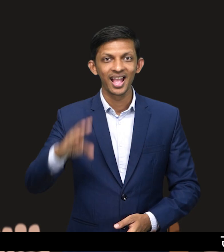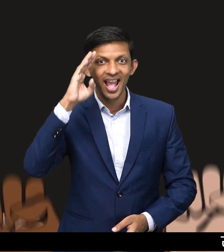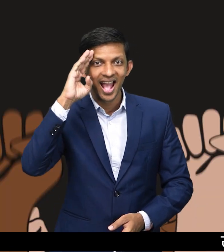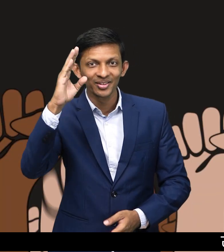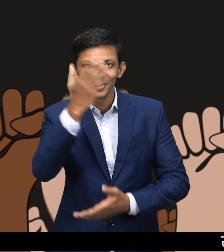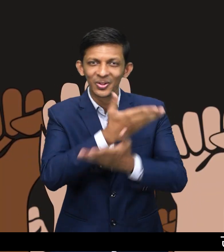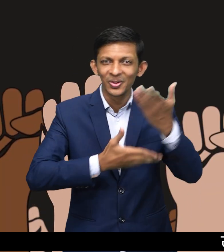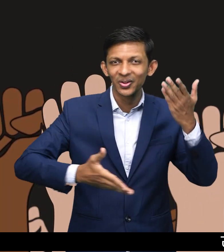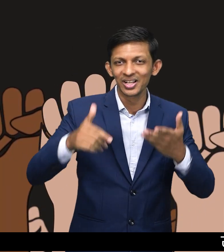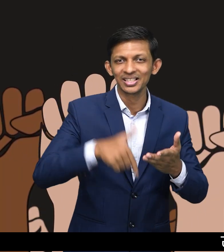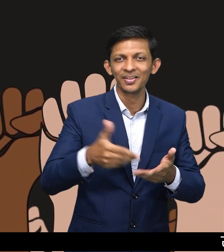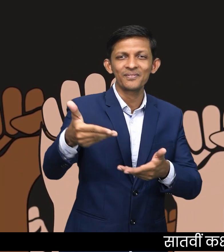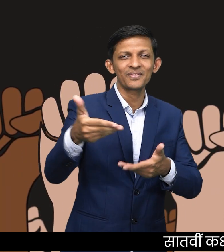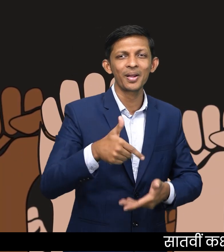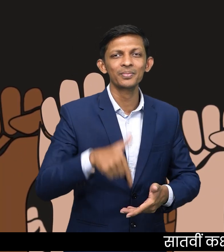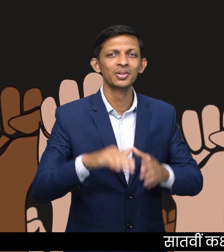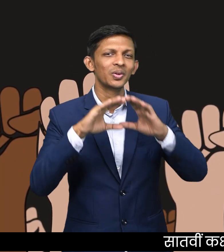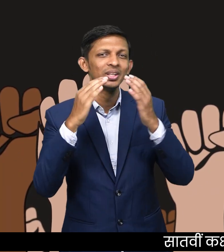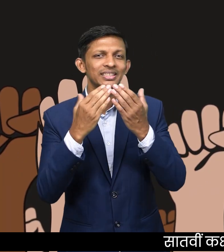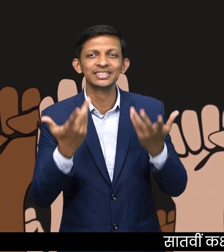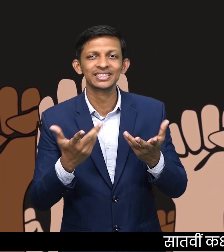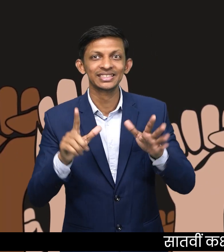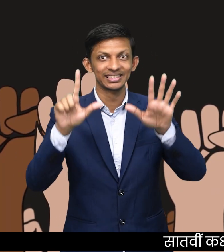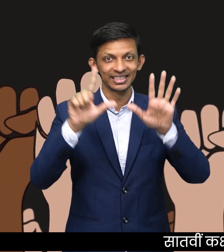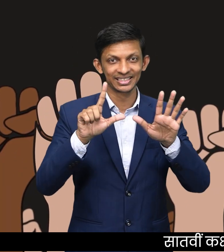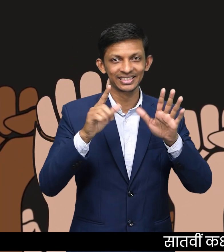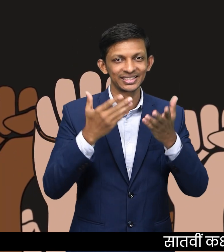सभी को नमस्कार। 7वीं कक्षा में